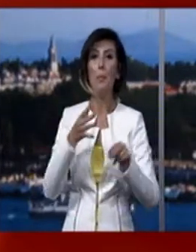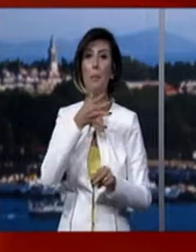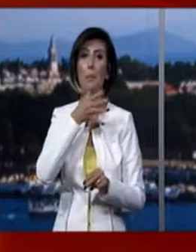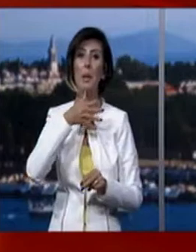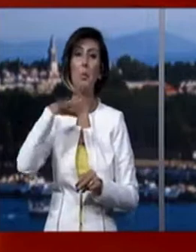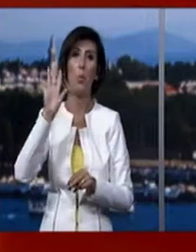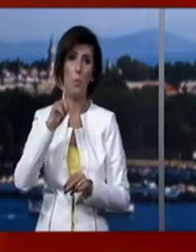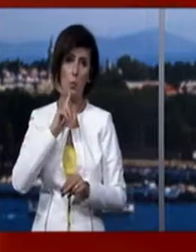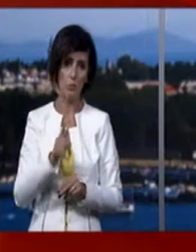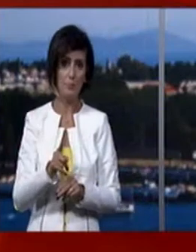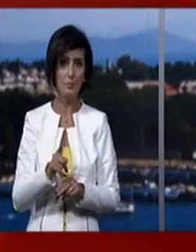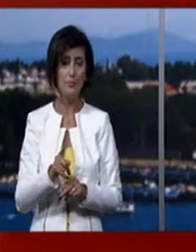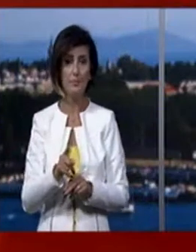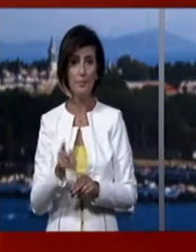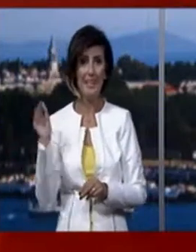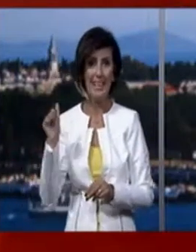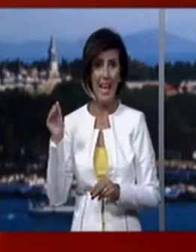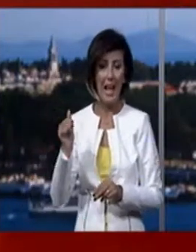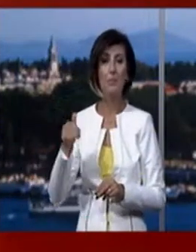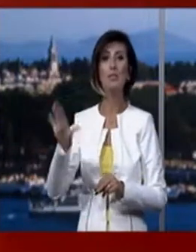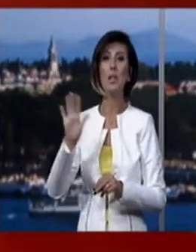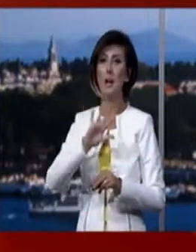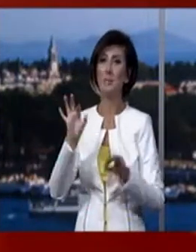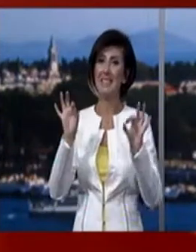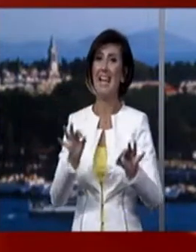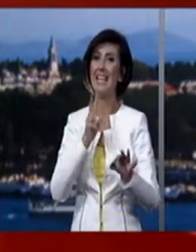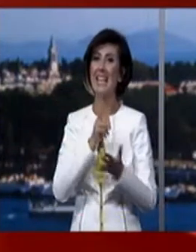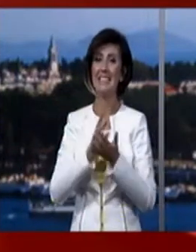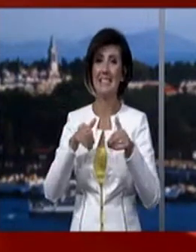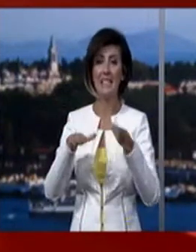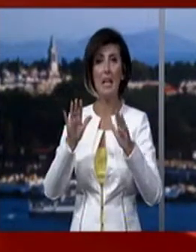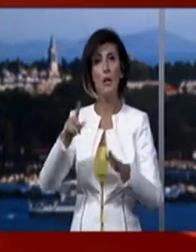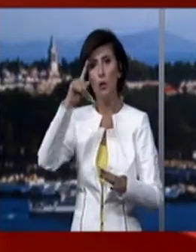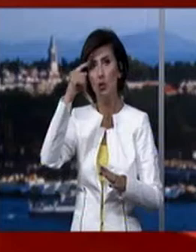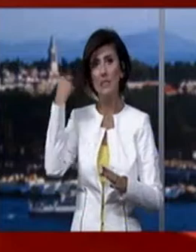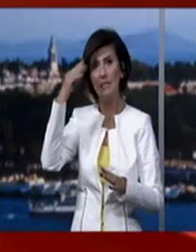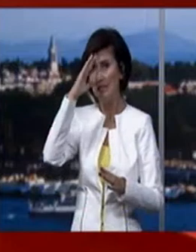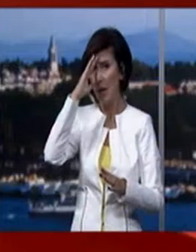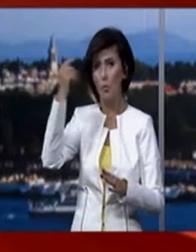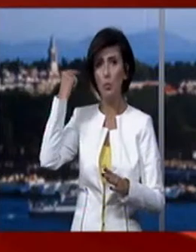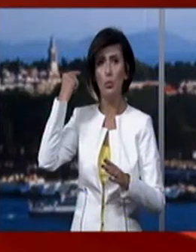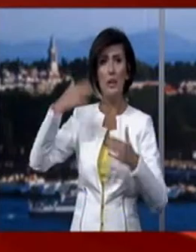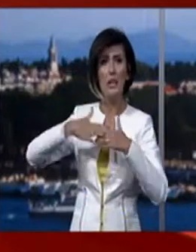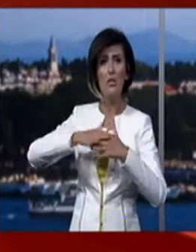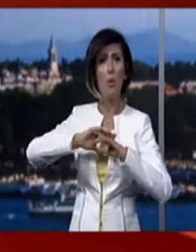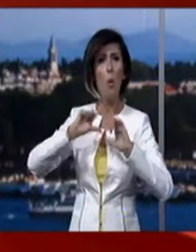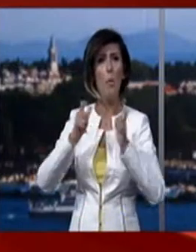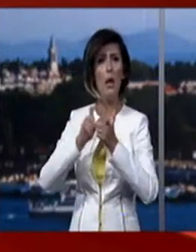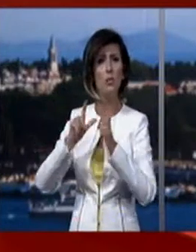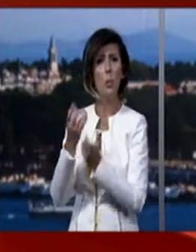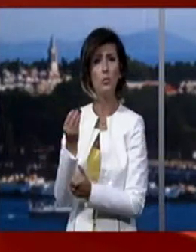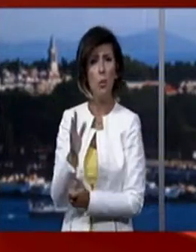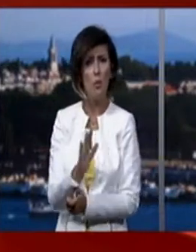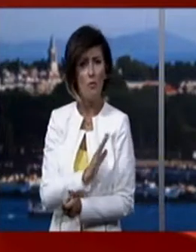teyit edemedik şu an için. Gelip gelmeyeceği net değil. Dediğimiz gibi İstanbul dün geceyi oldukça hareketli geçirdi. Operasyonlar vardı ama